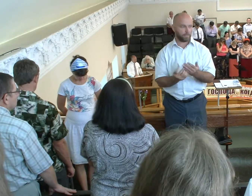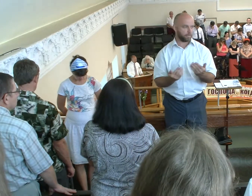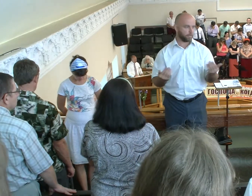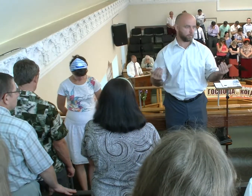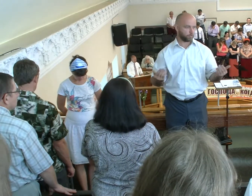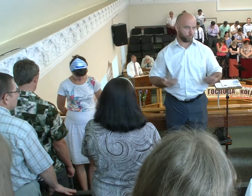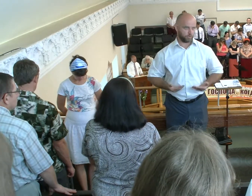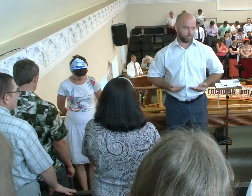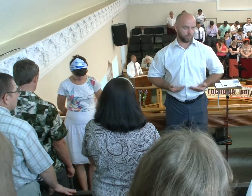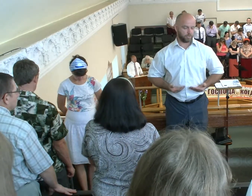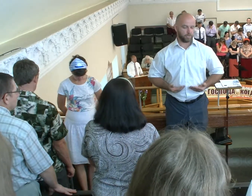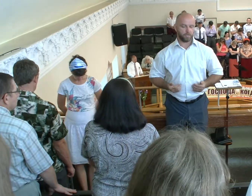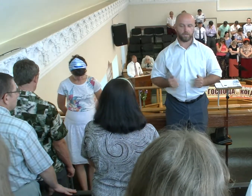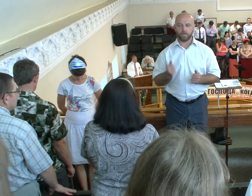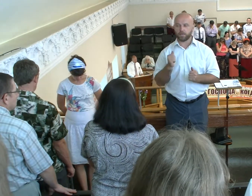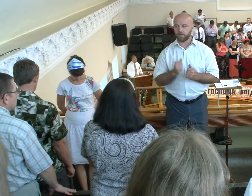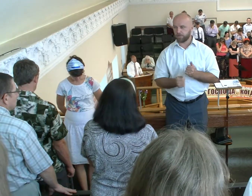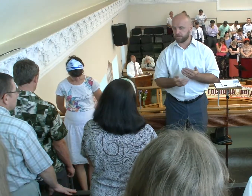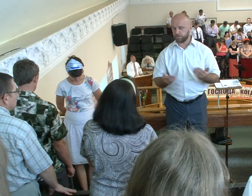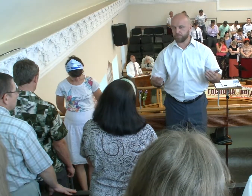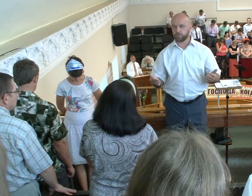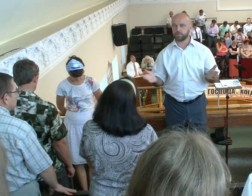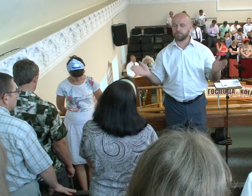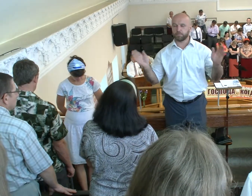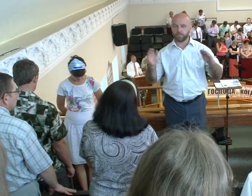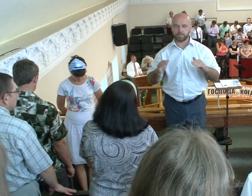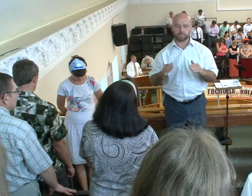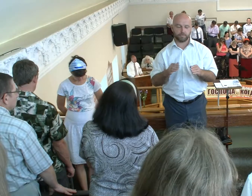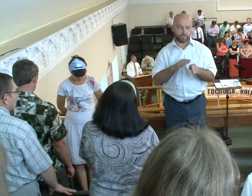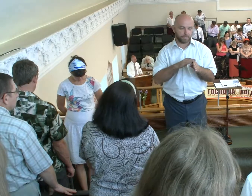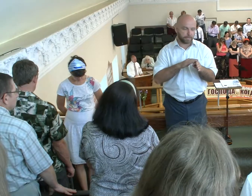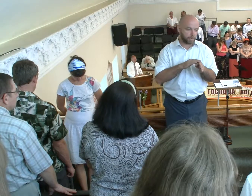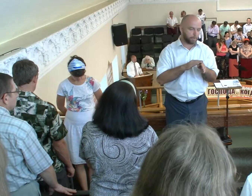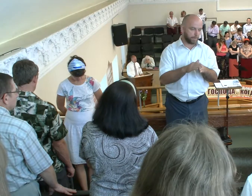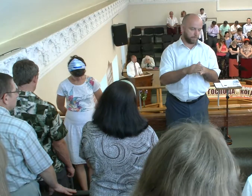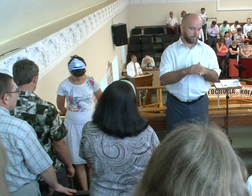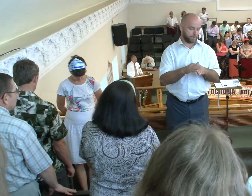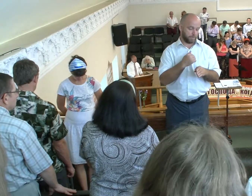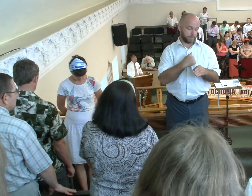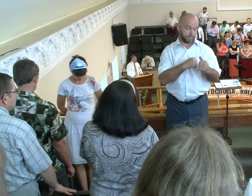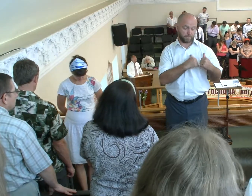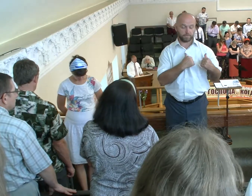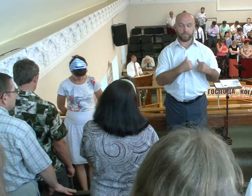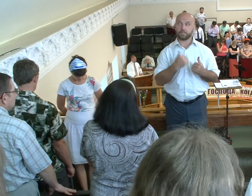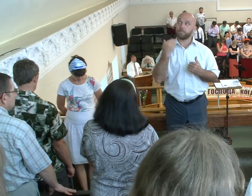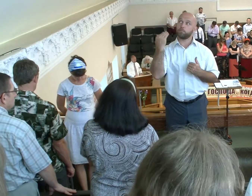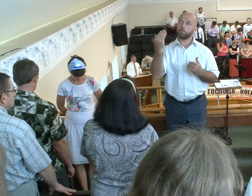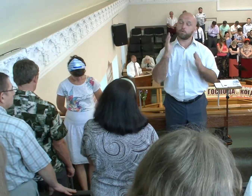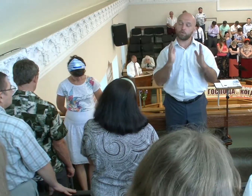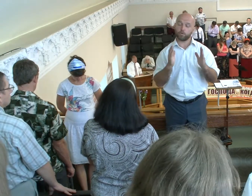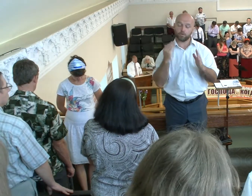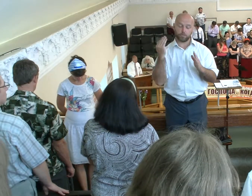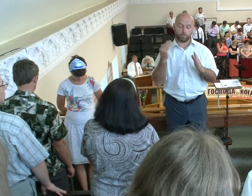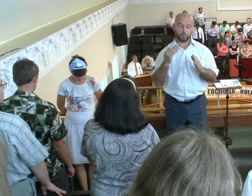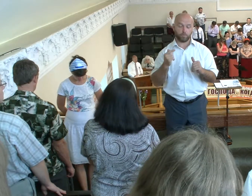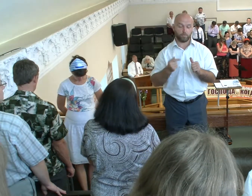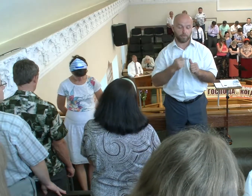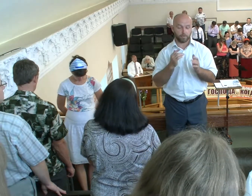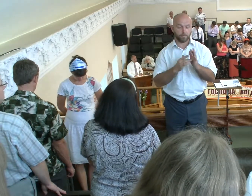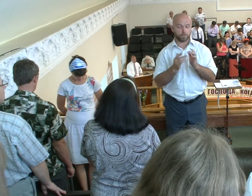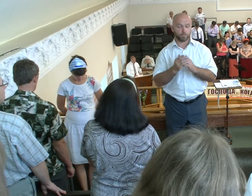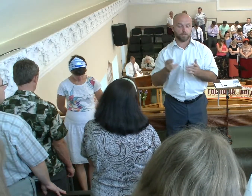Каждого из нас. Благослови Тобой наполняться и подчинять Тебе каждый выбор нашей жизни. Во имя Иисуса